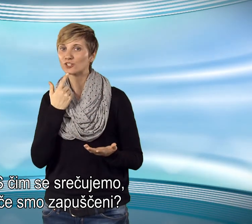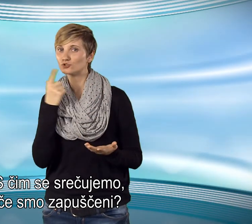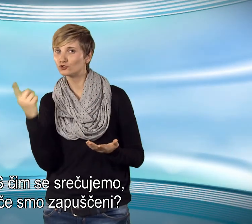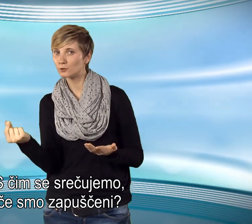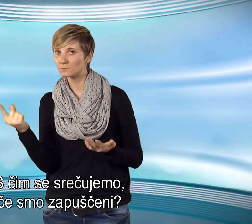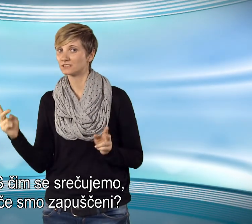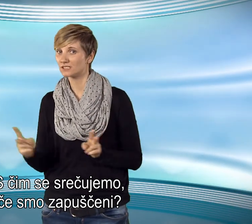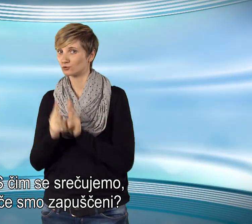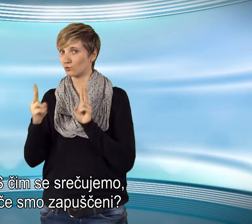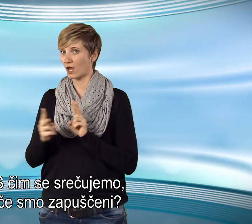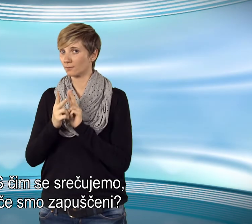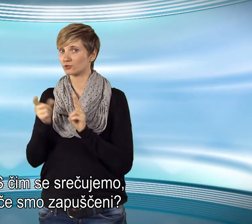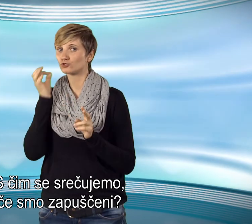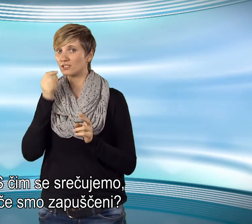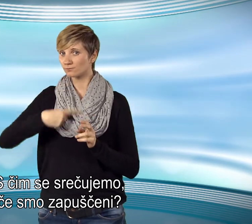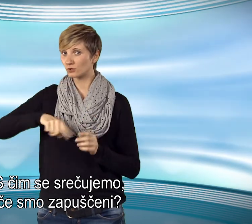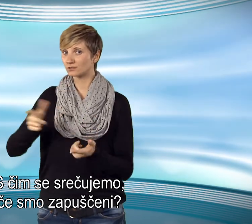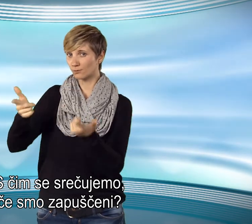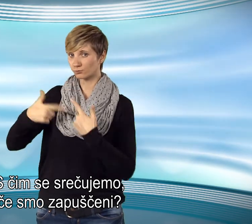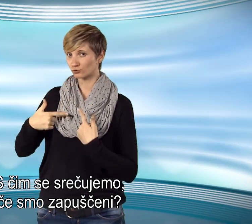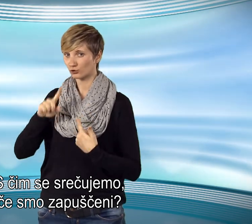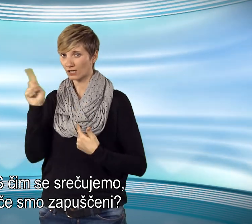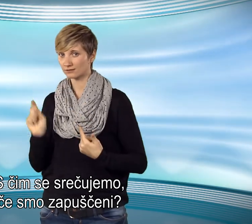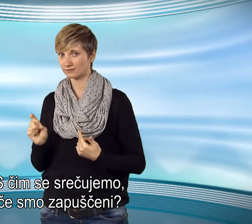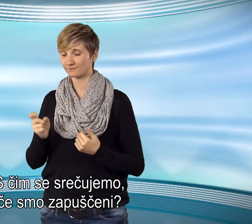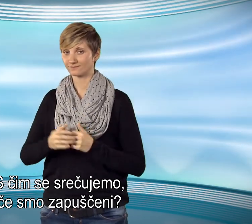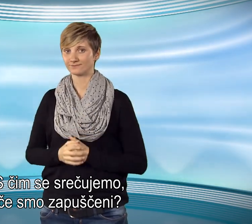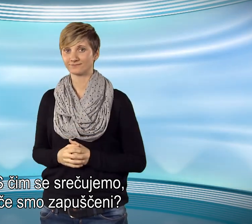S čim se srečujemo, če smo zapuščeni?